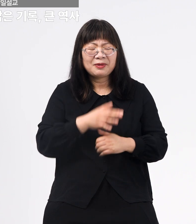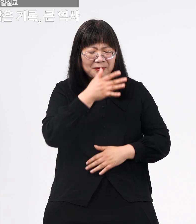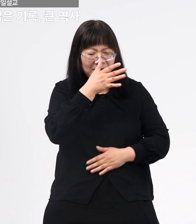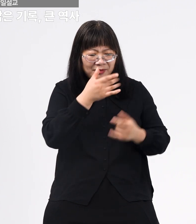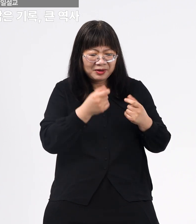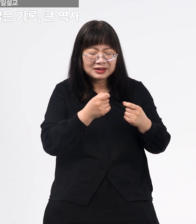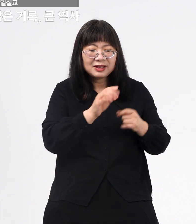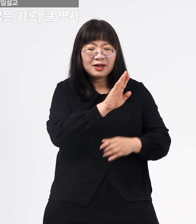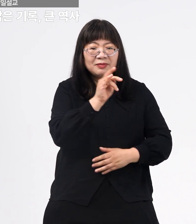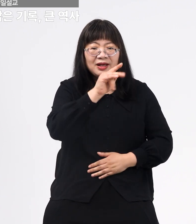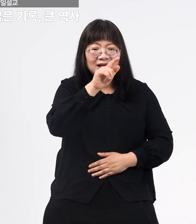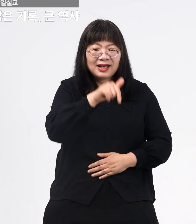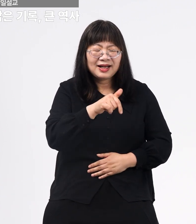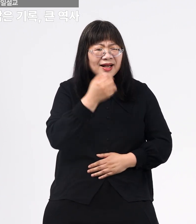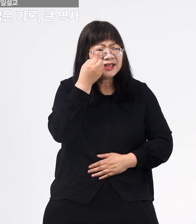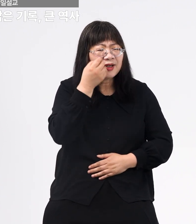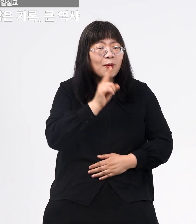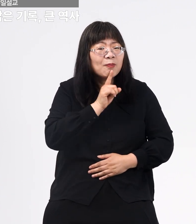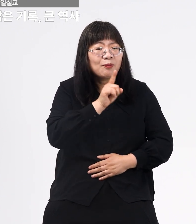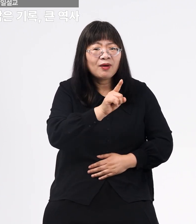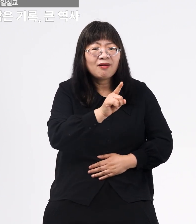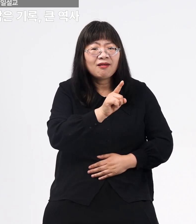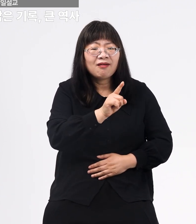바락이 희한한 소리를 해요.